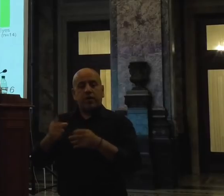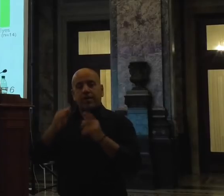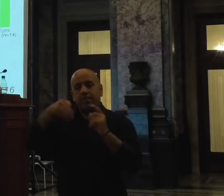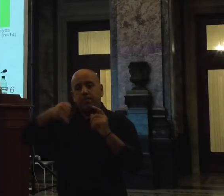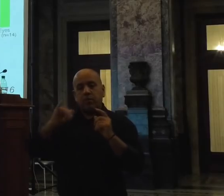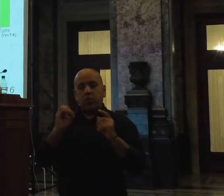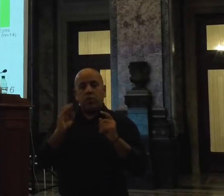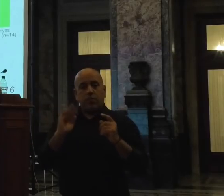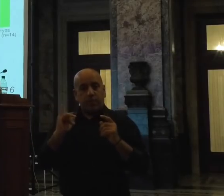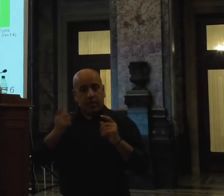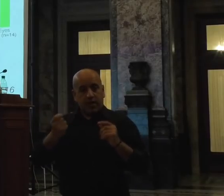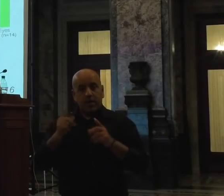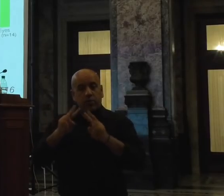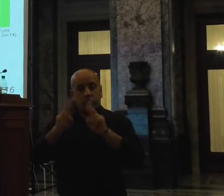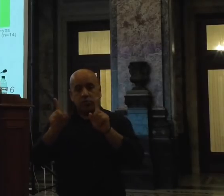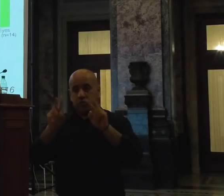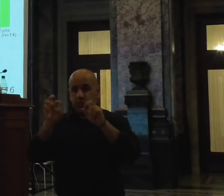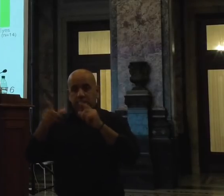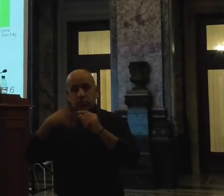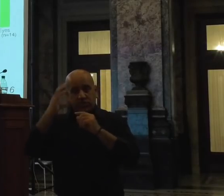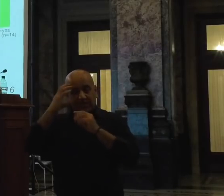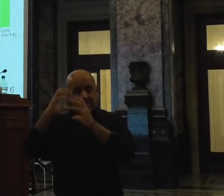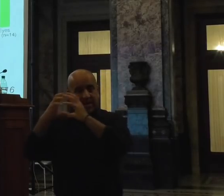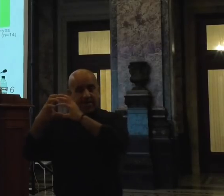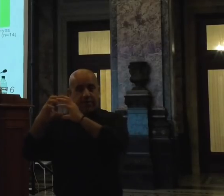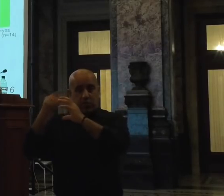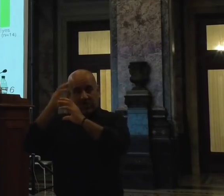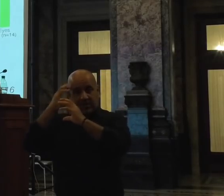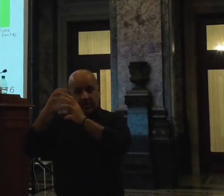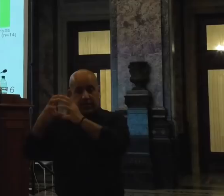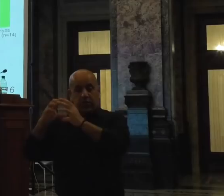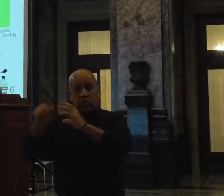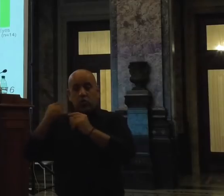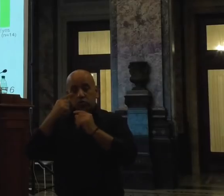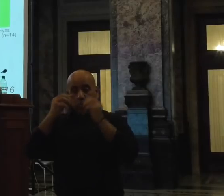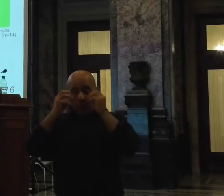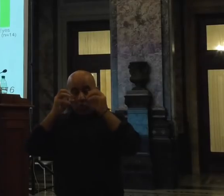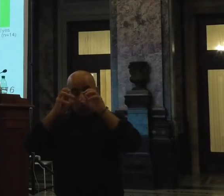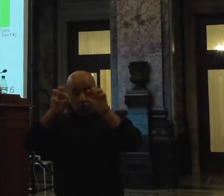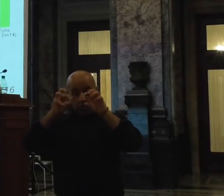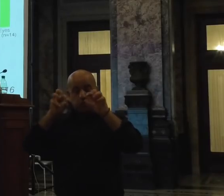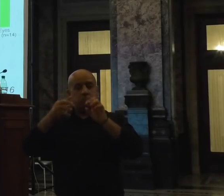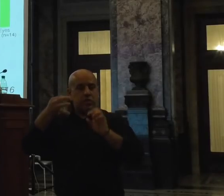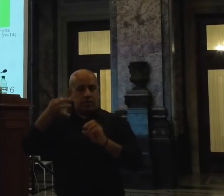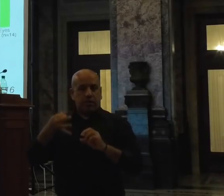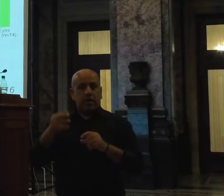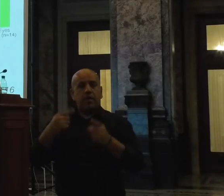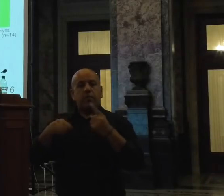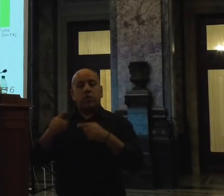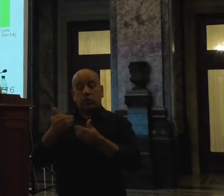ojo, es una condición cerebral. Los ojos estructuralmente están bien. Y lo que demostramos